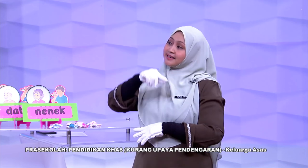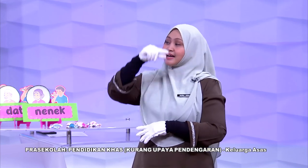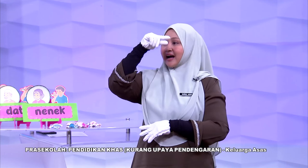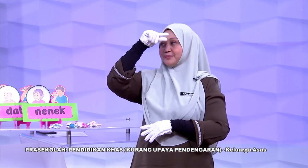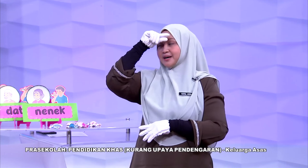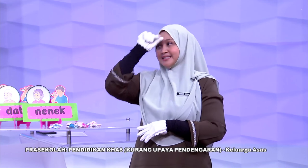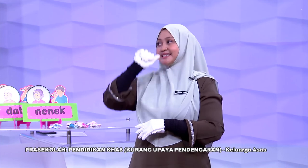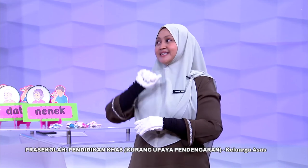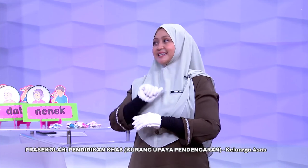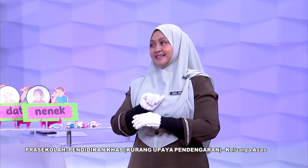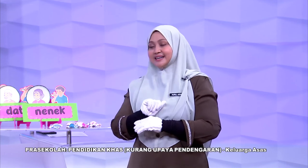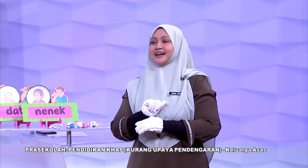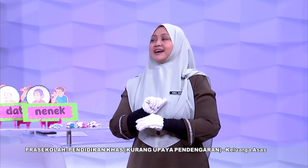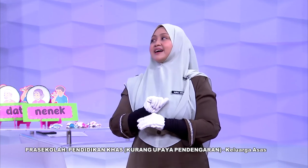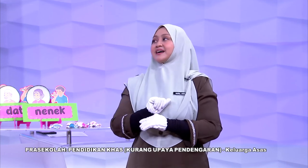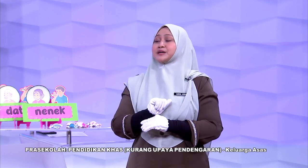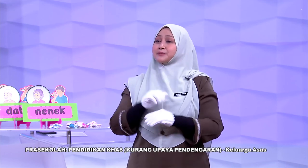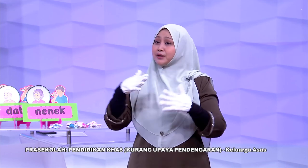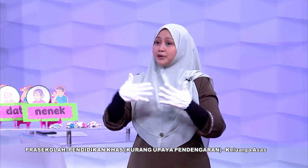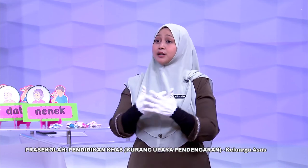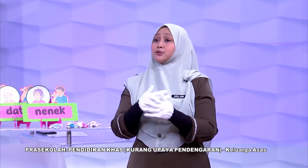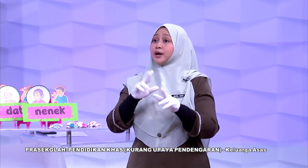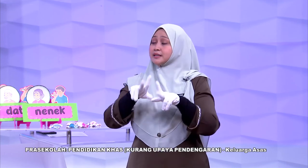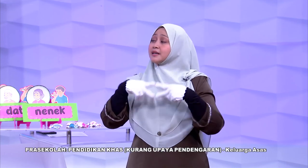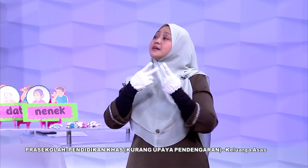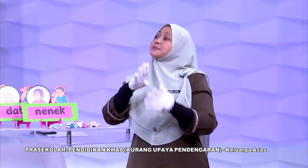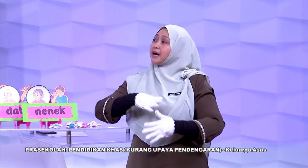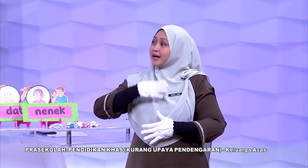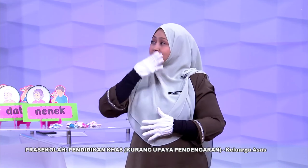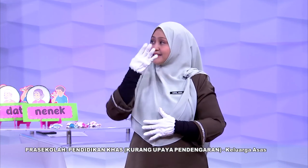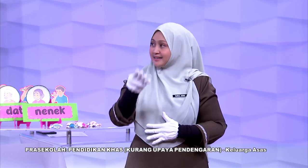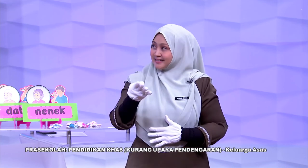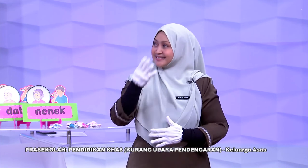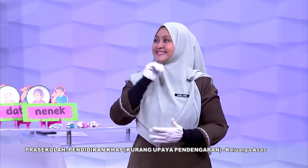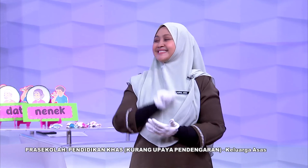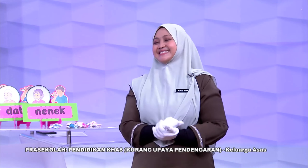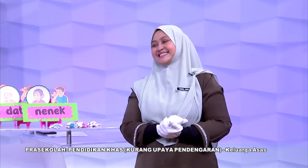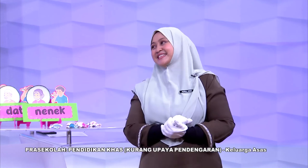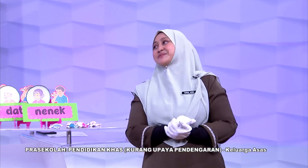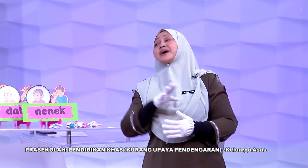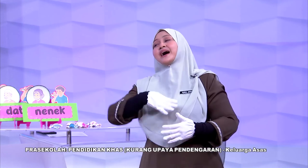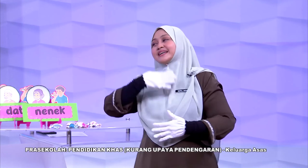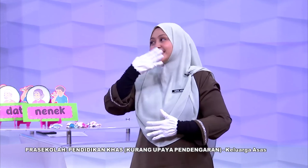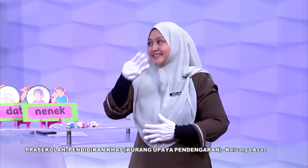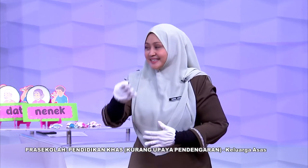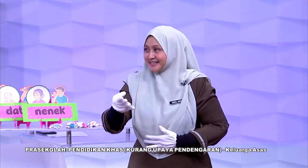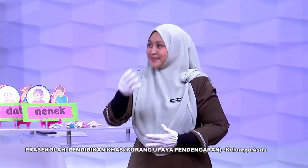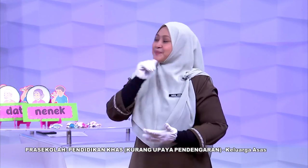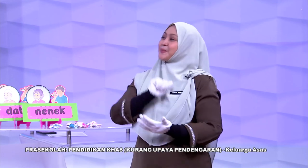itu Funky th Hai barulah keluarga bahagia karya kalau kita bahagia Oke